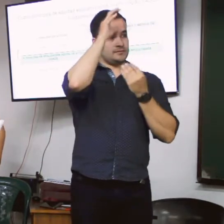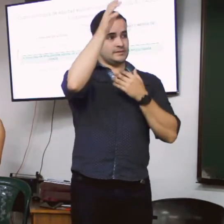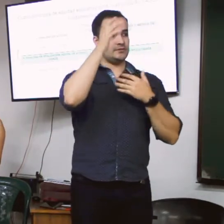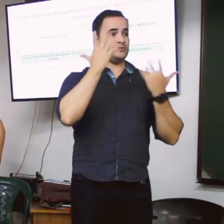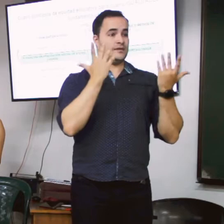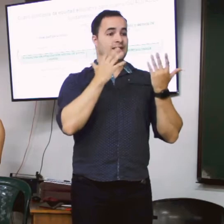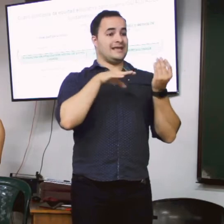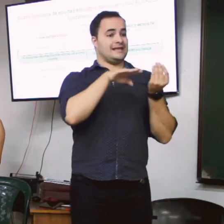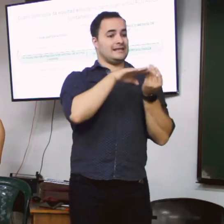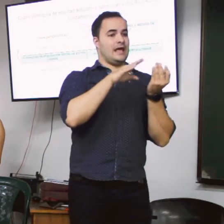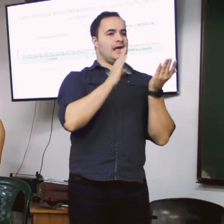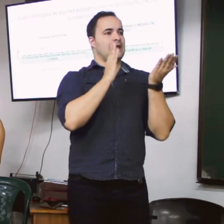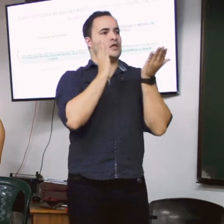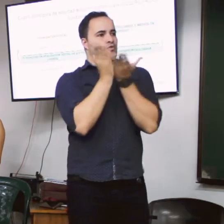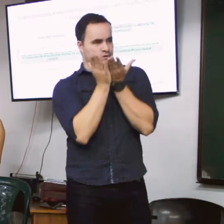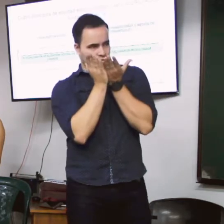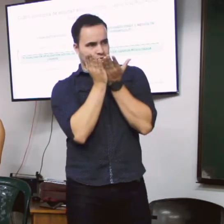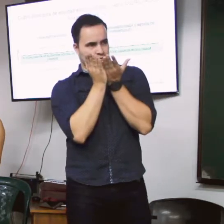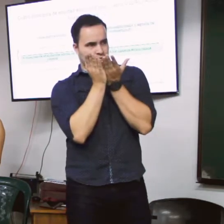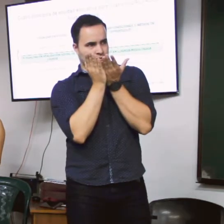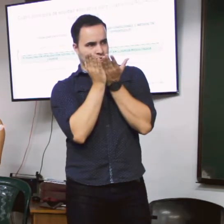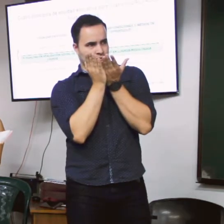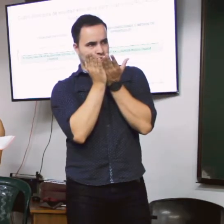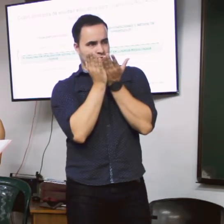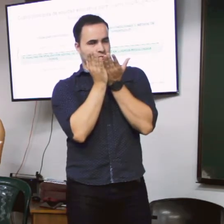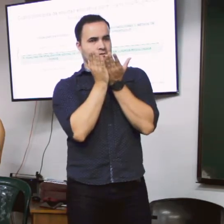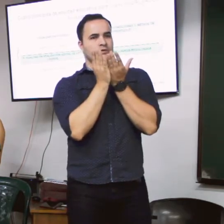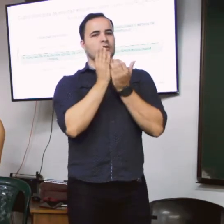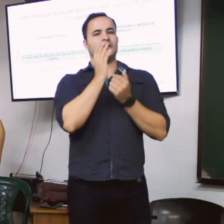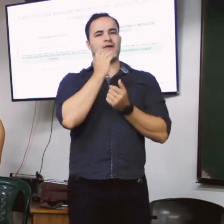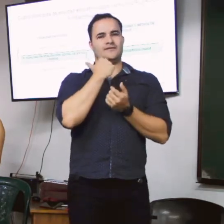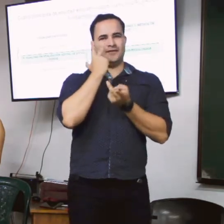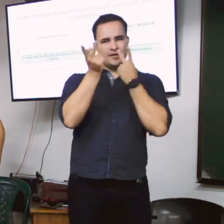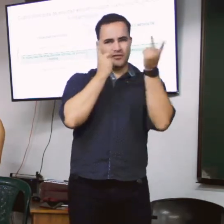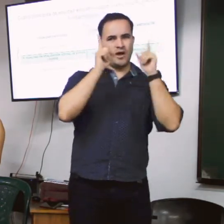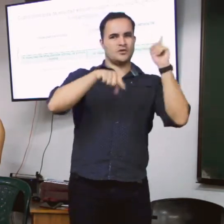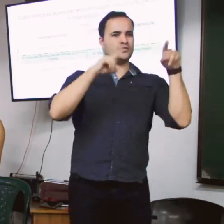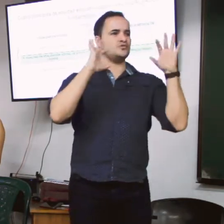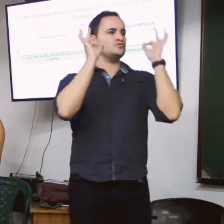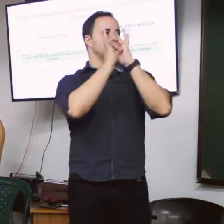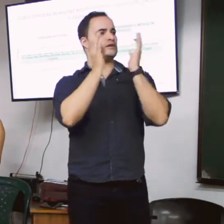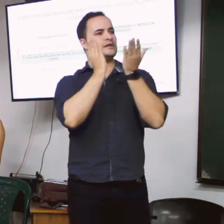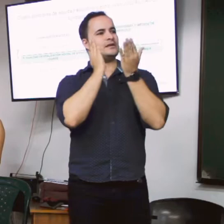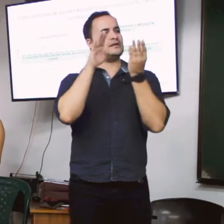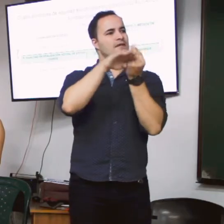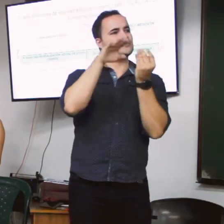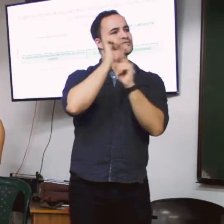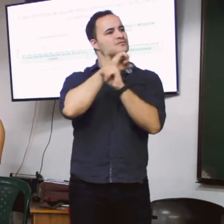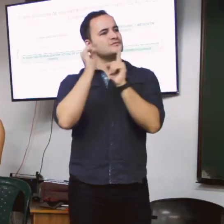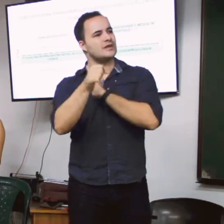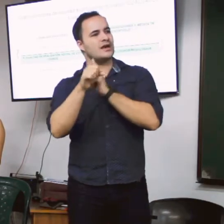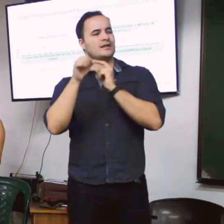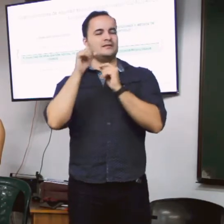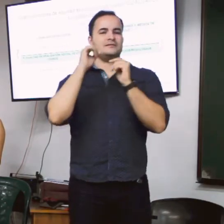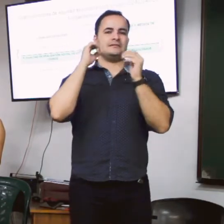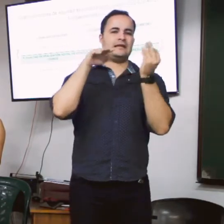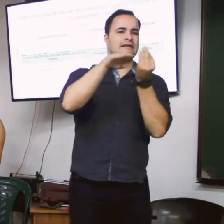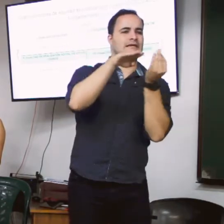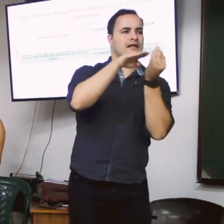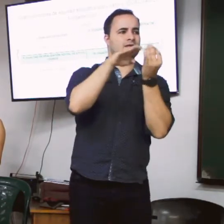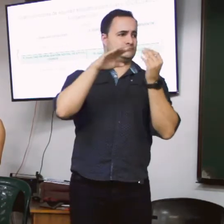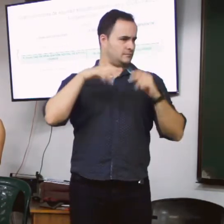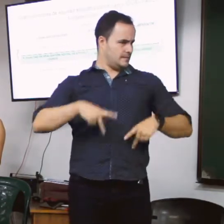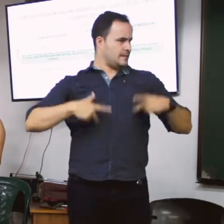educativa, porque algunos han hecho alusión a la equidad social, a la equidad en otras áreas, en otras dimensiones de la vida